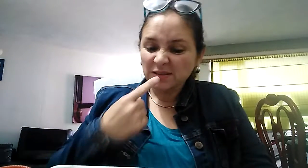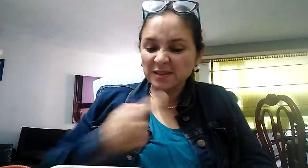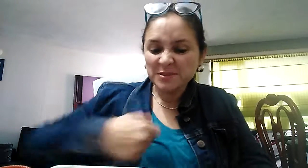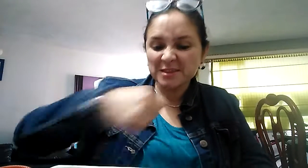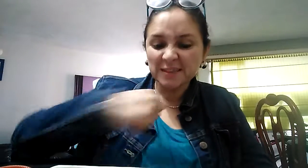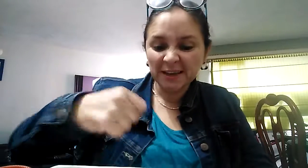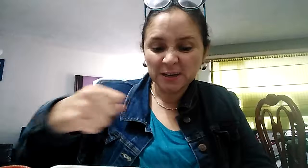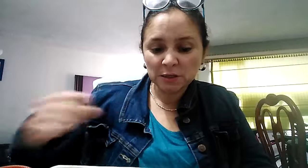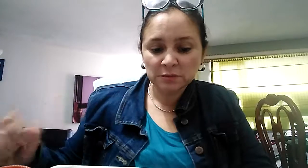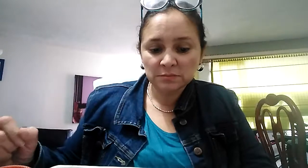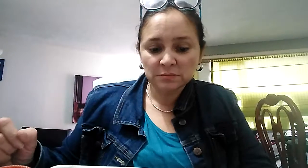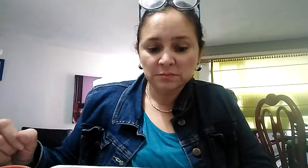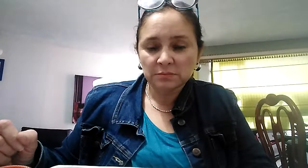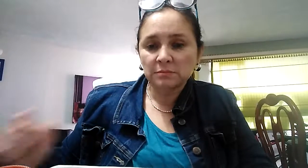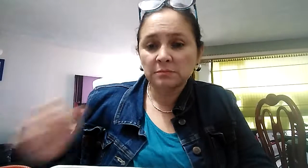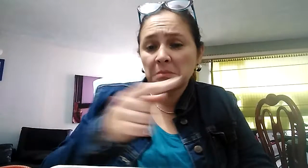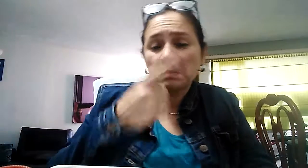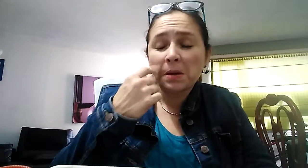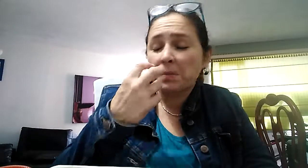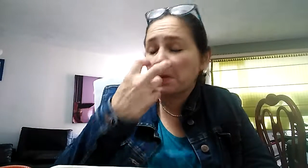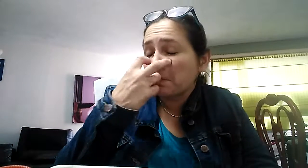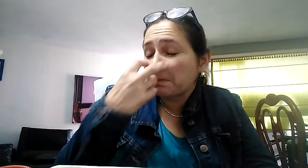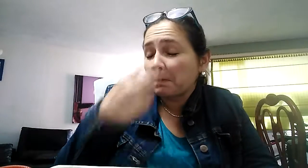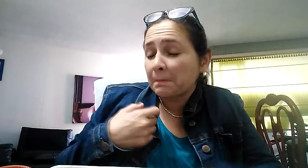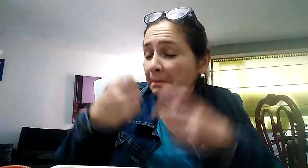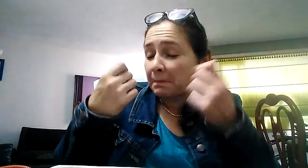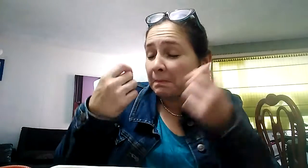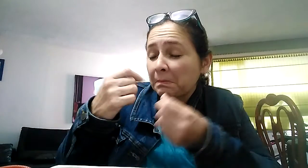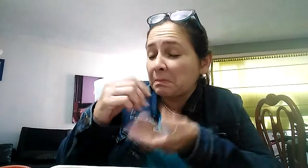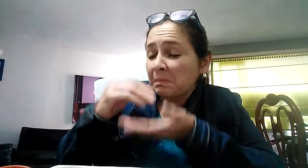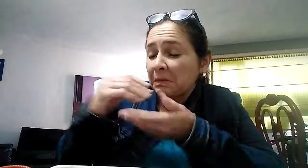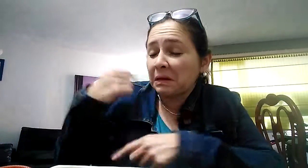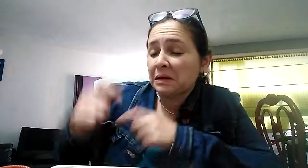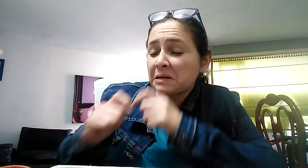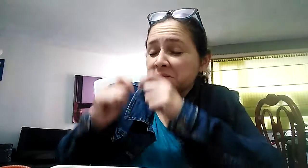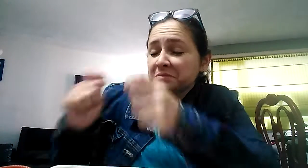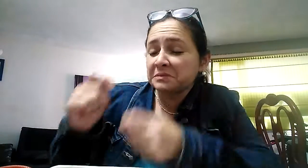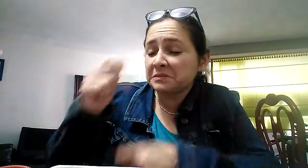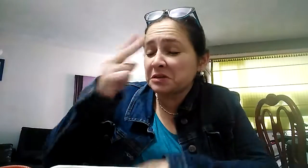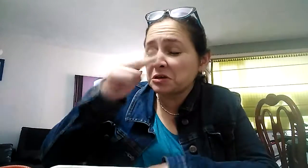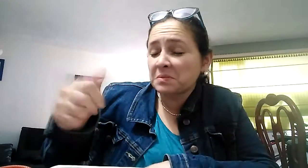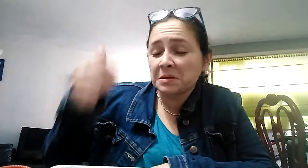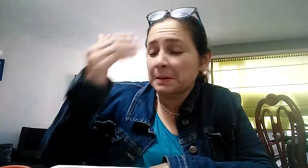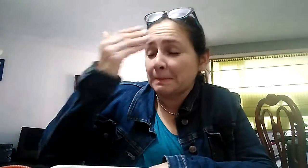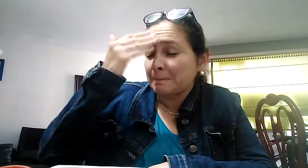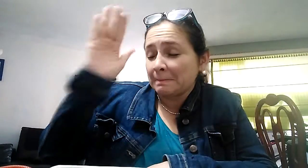¡Corre, niño! ¡Pero te veré en tus pesadillas! ¿Esto arreglará mi voz?